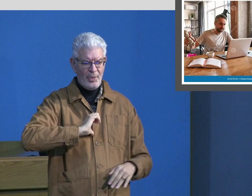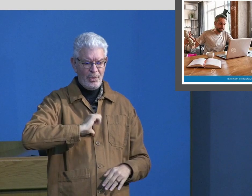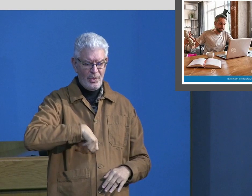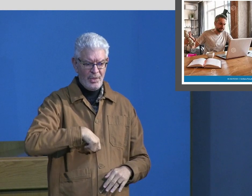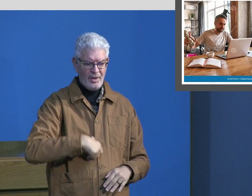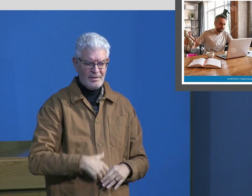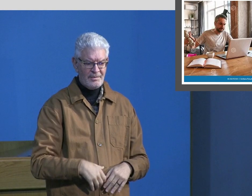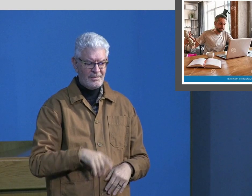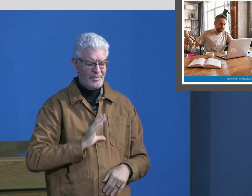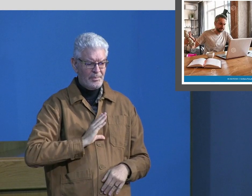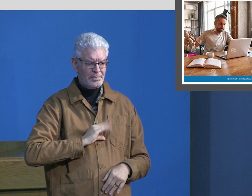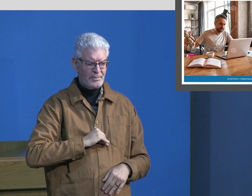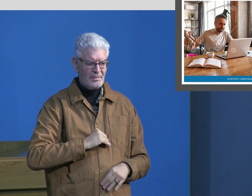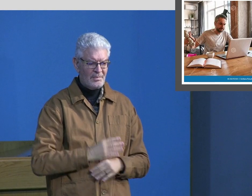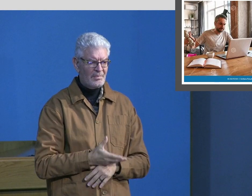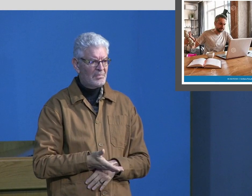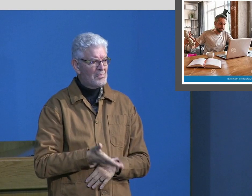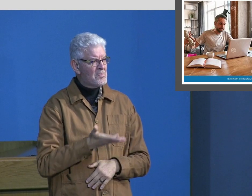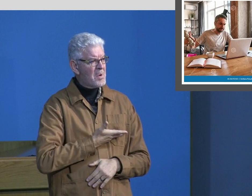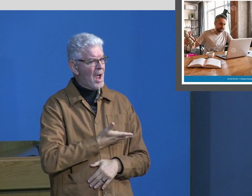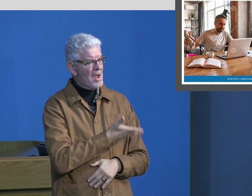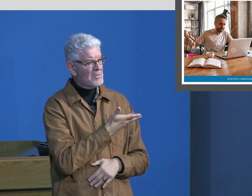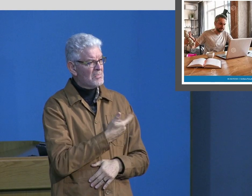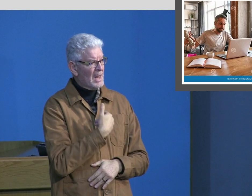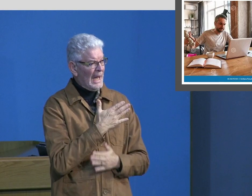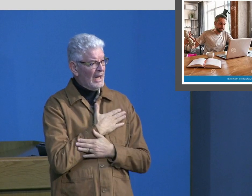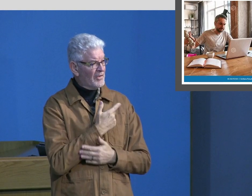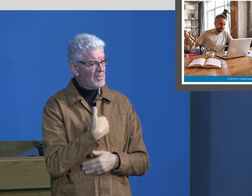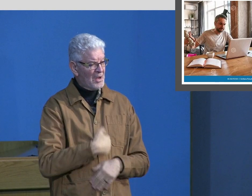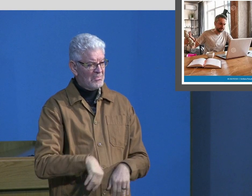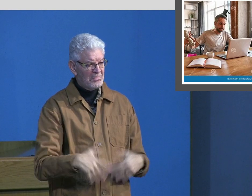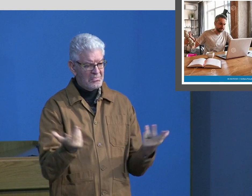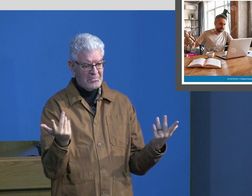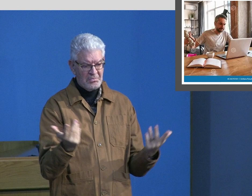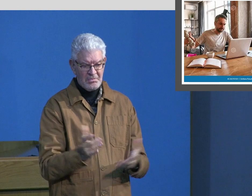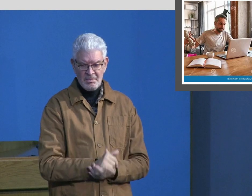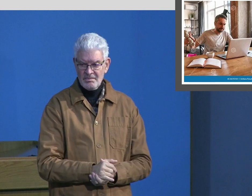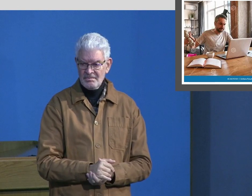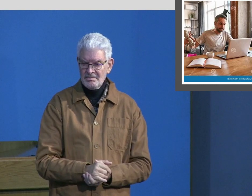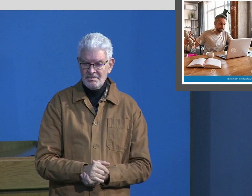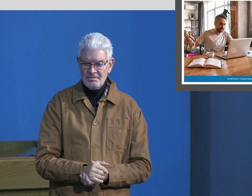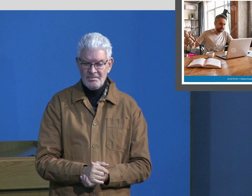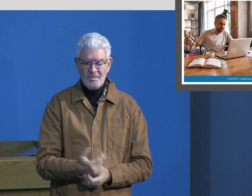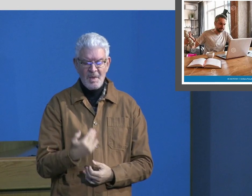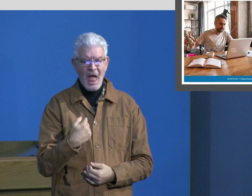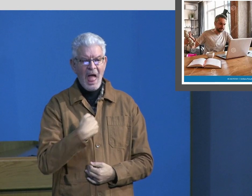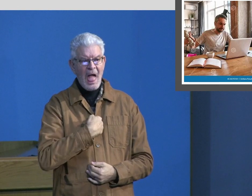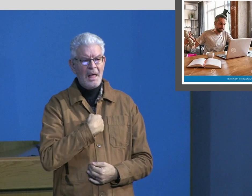Kinders word groot. Hulle het nie regtig 'n hart nie, hulle besef hulle pa het nie tyd vir my